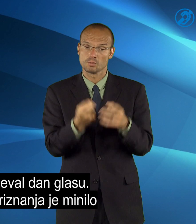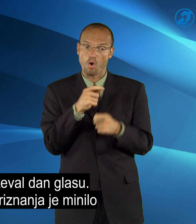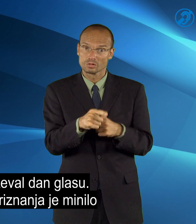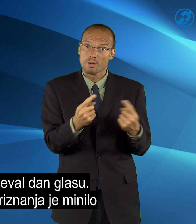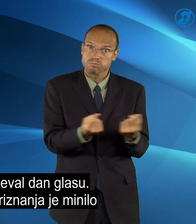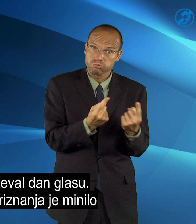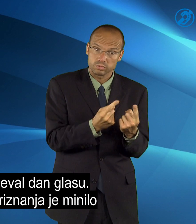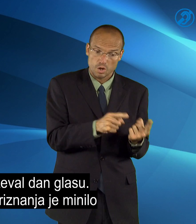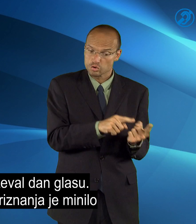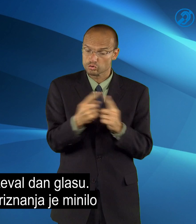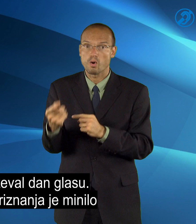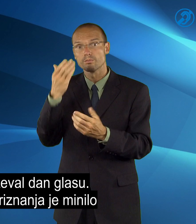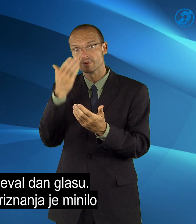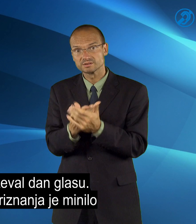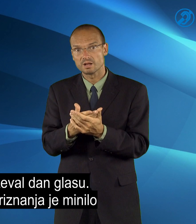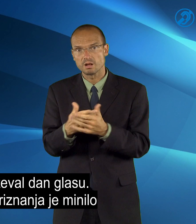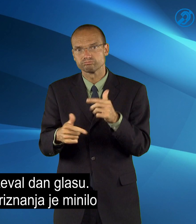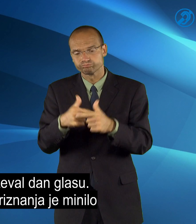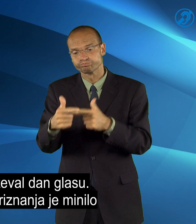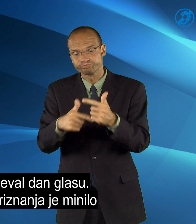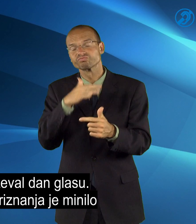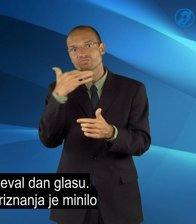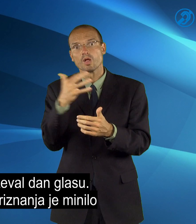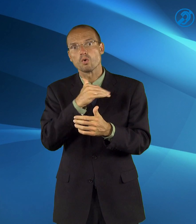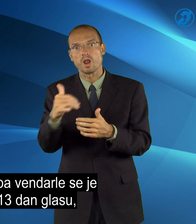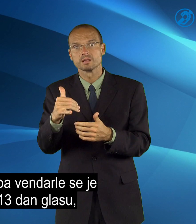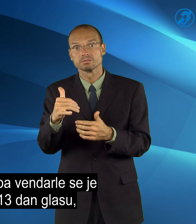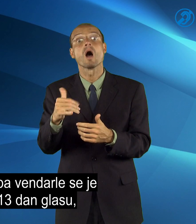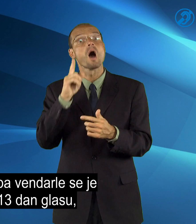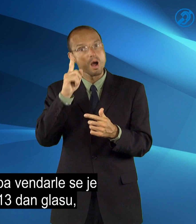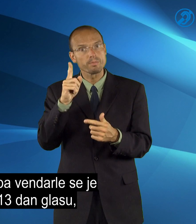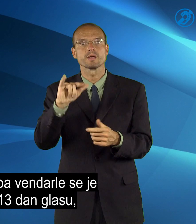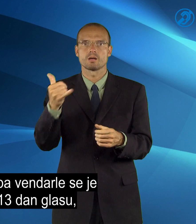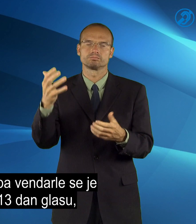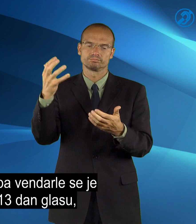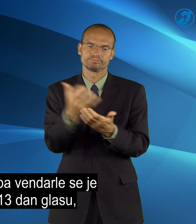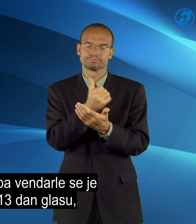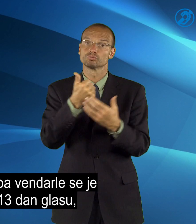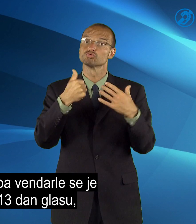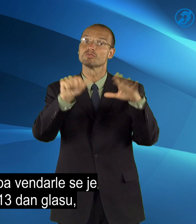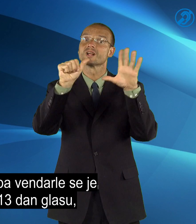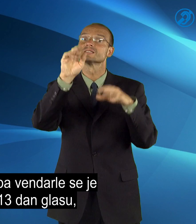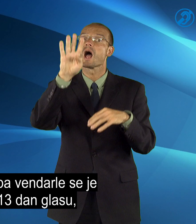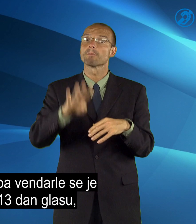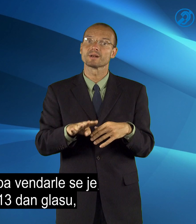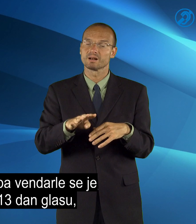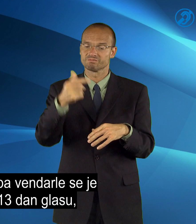Od pobude do priznanja je minilo kar nekaj časa, pa vendarle se je 16. aprila 2013 dan